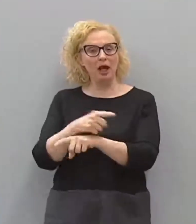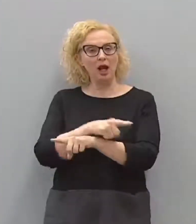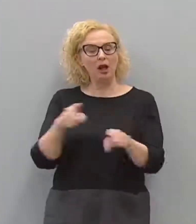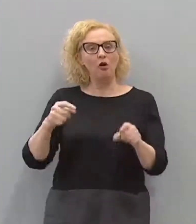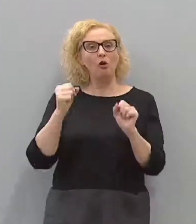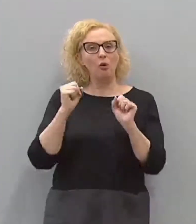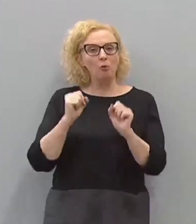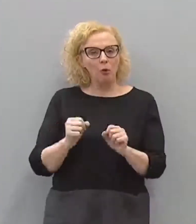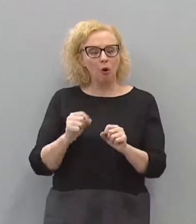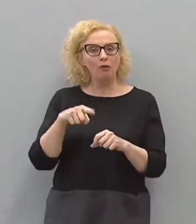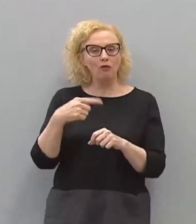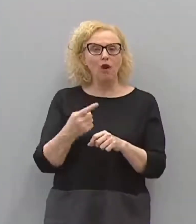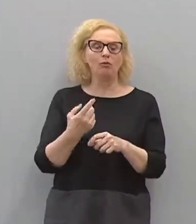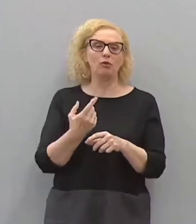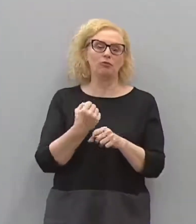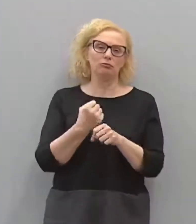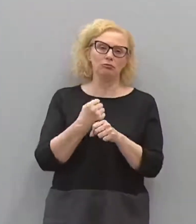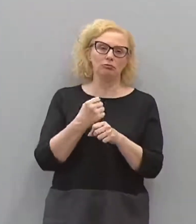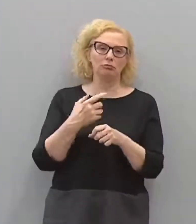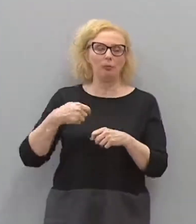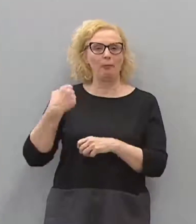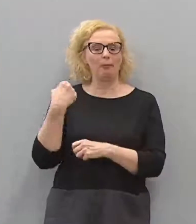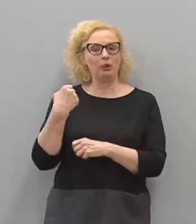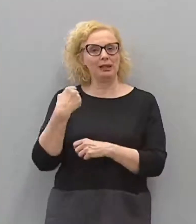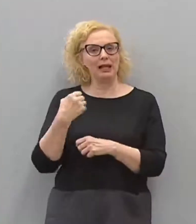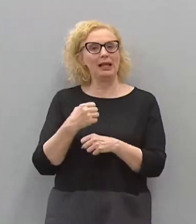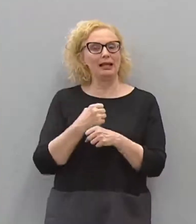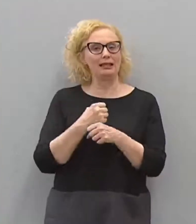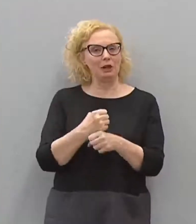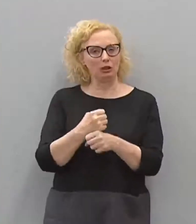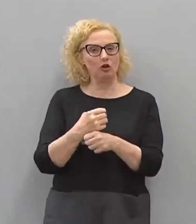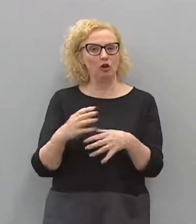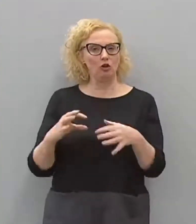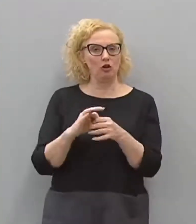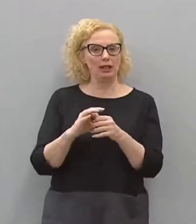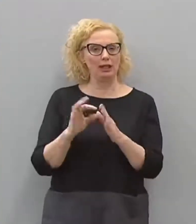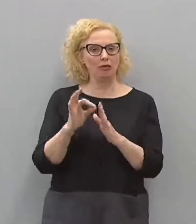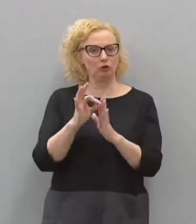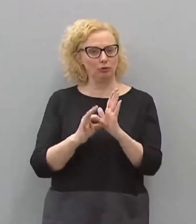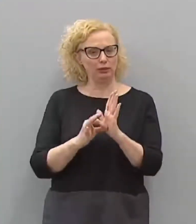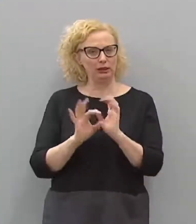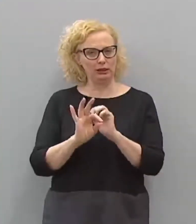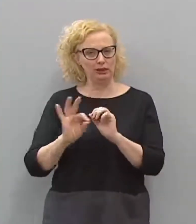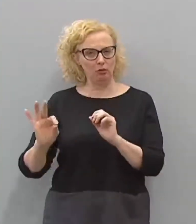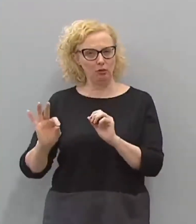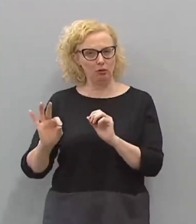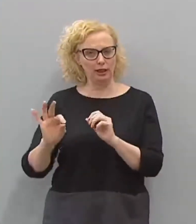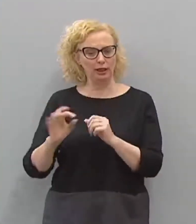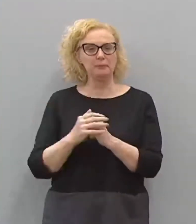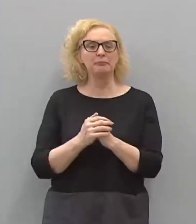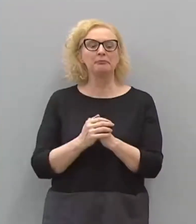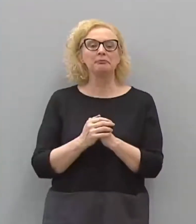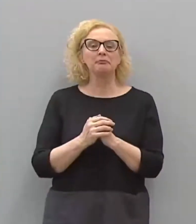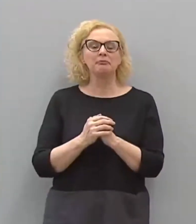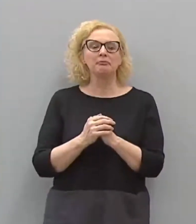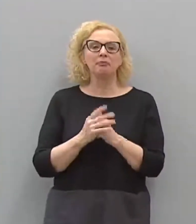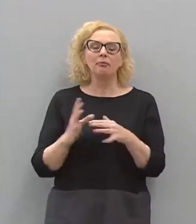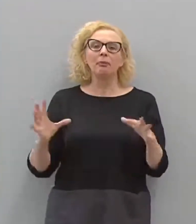derogatorio rispetto ad alcune normative e rispetto ad alcuni percorsi su